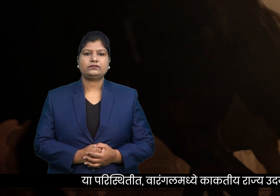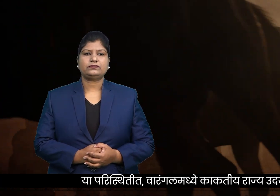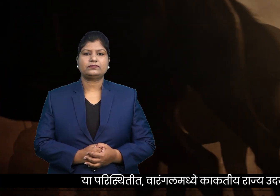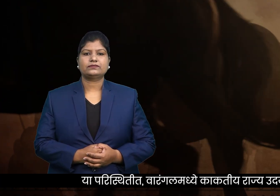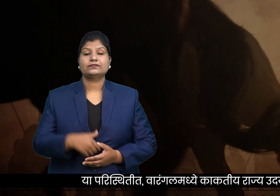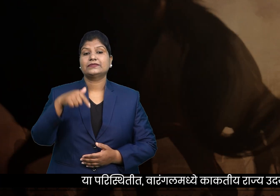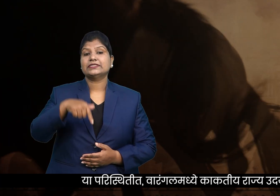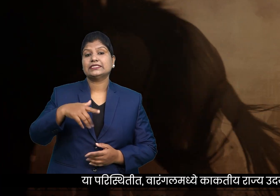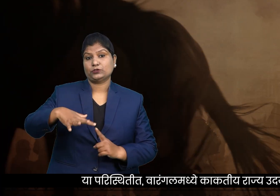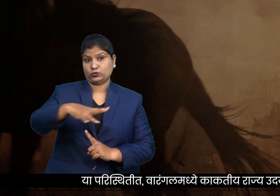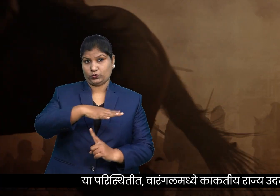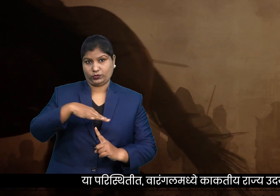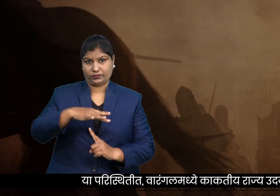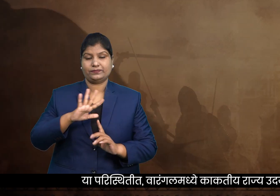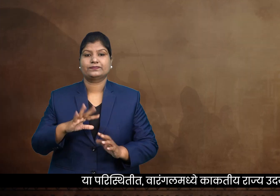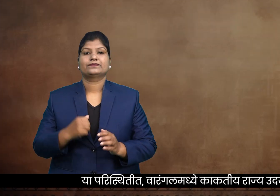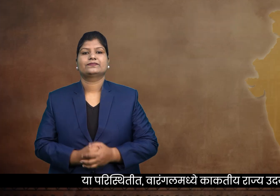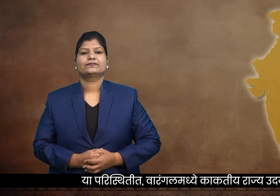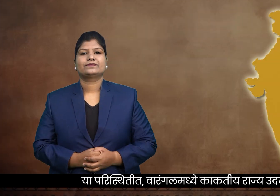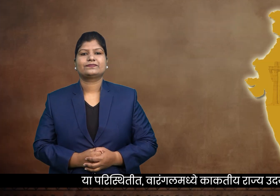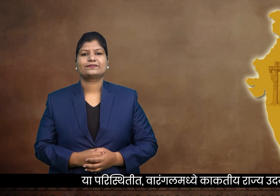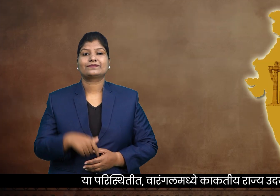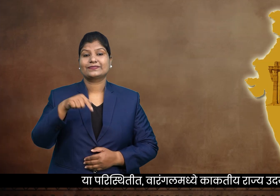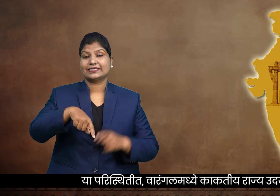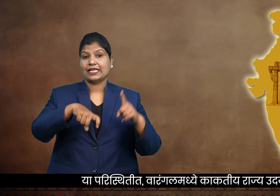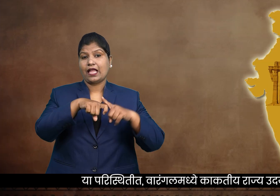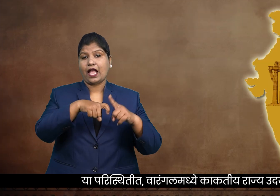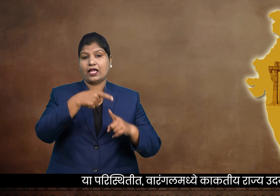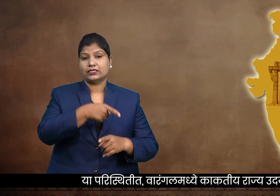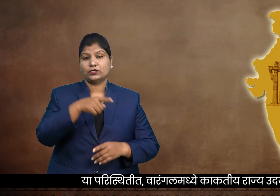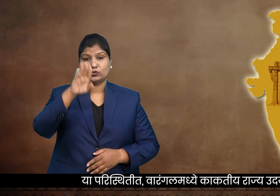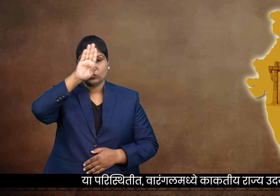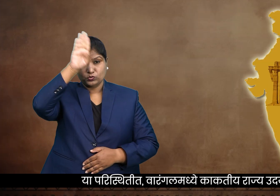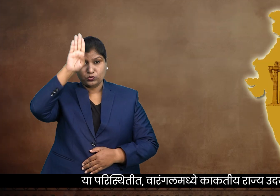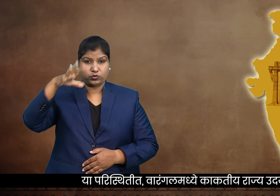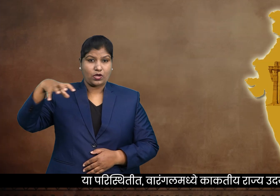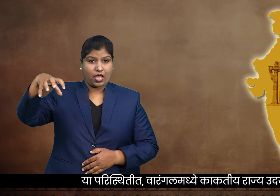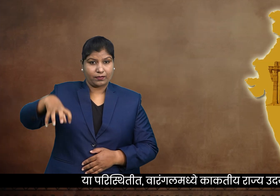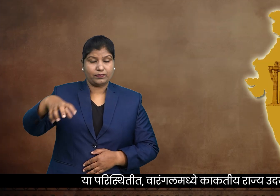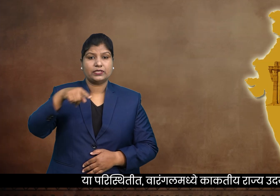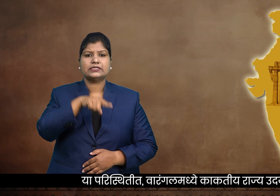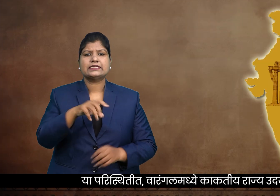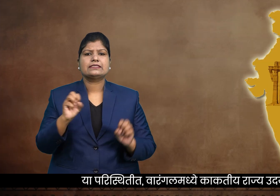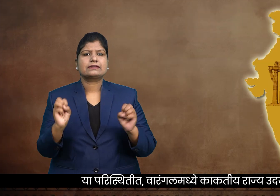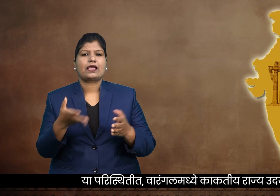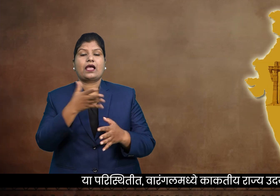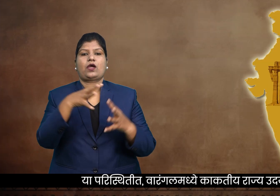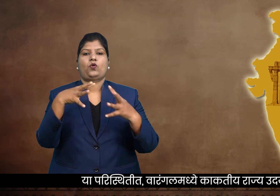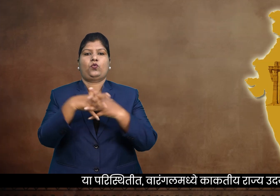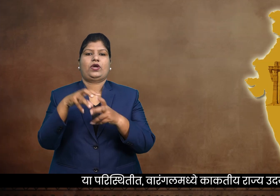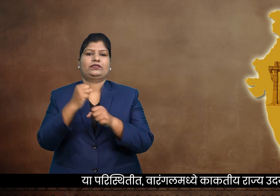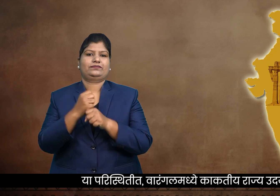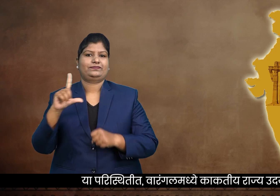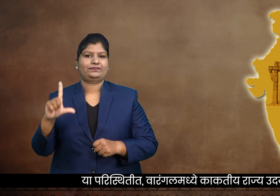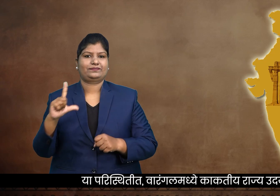या परिस्थितीत वारंगल मध्ये काकतीय राज्य उदयास आले.